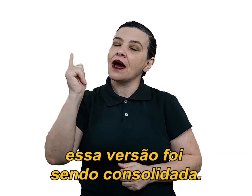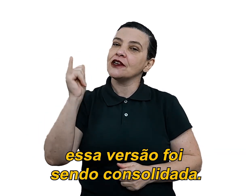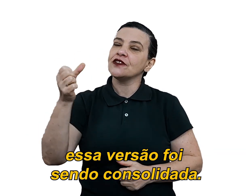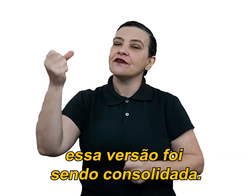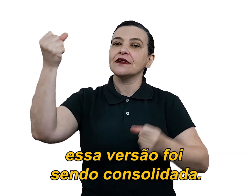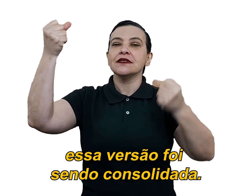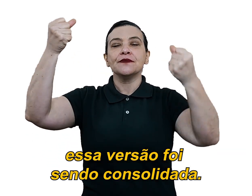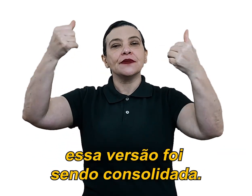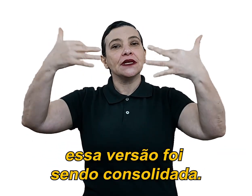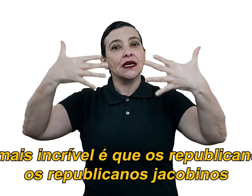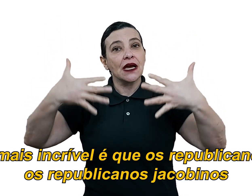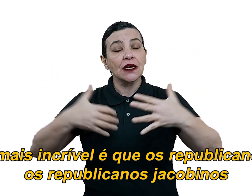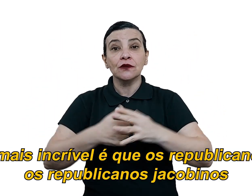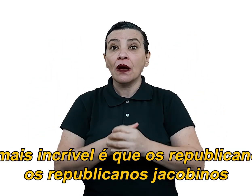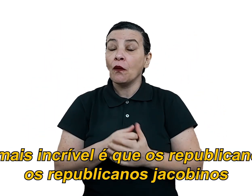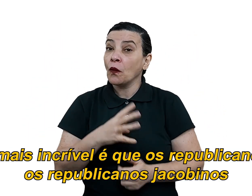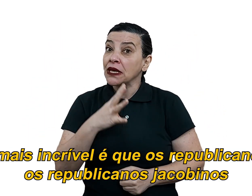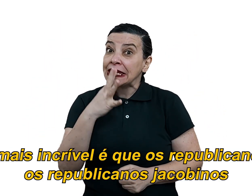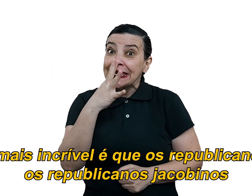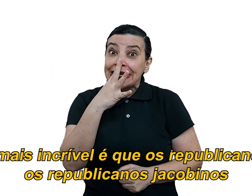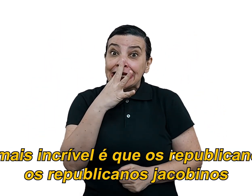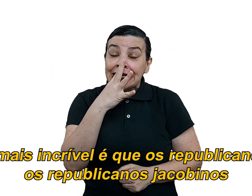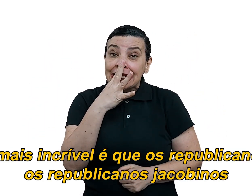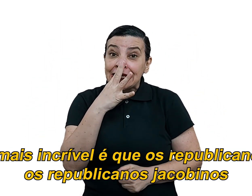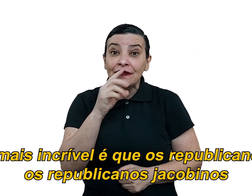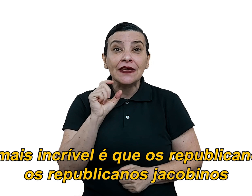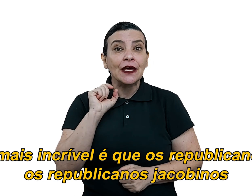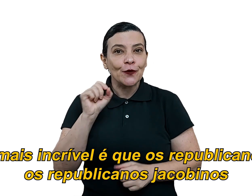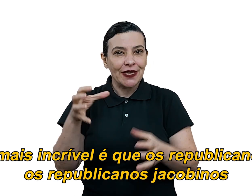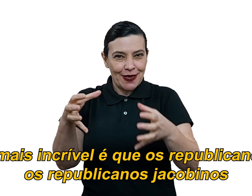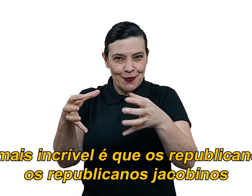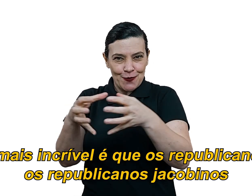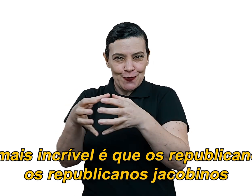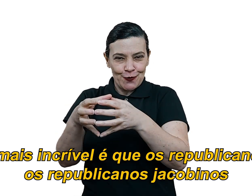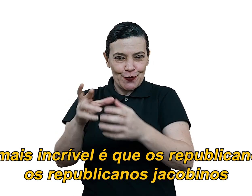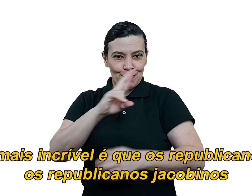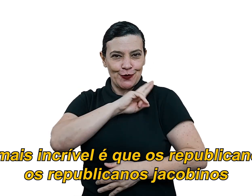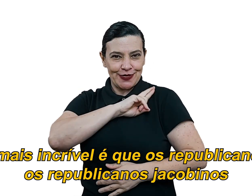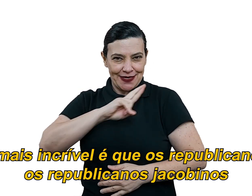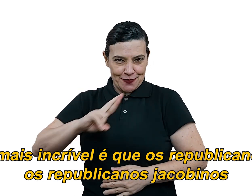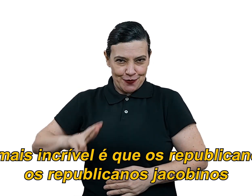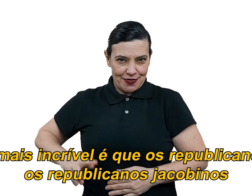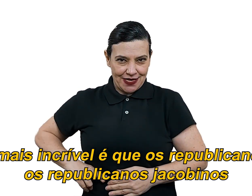foi sendo consolidada. O mais incrível é que os republicanos